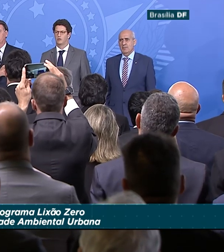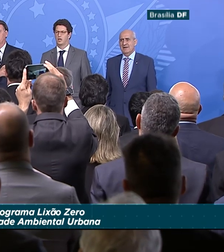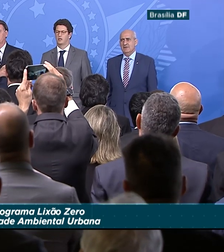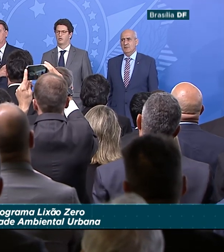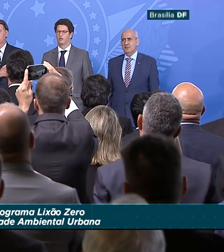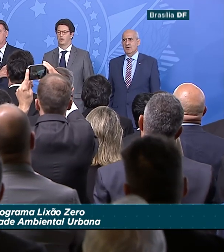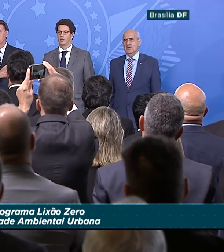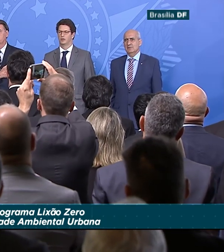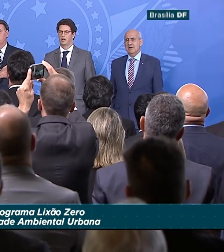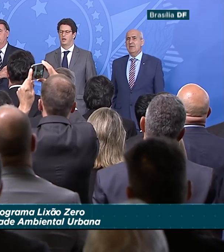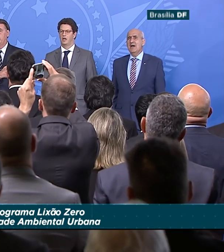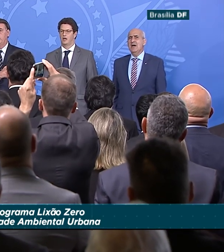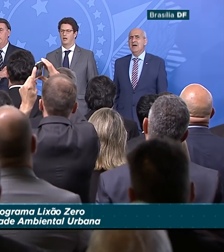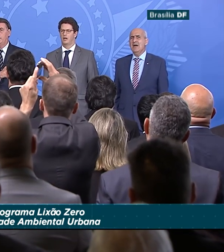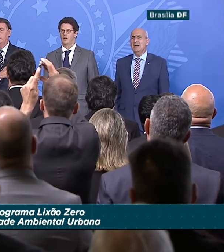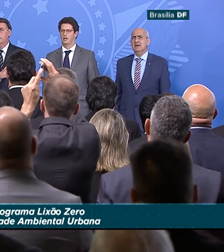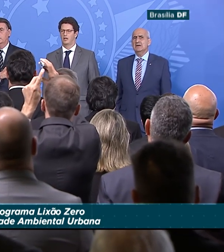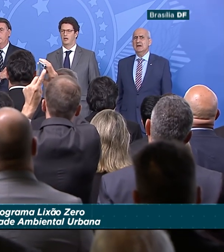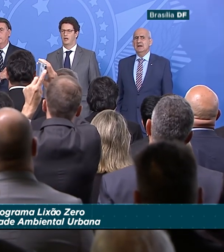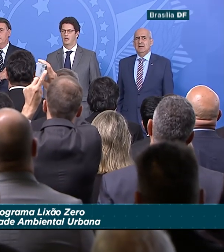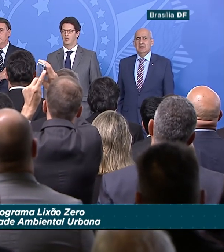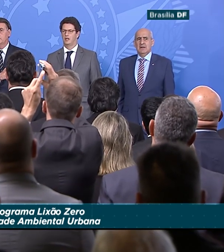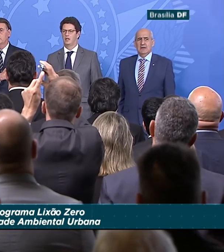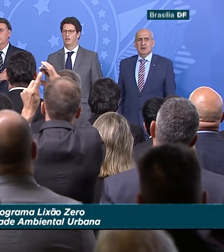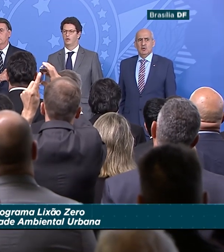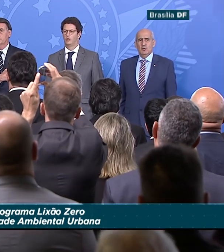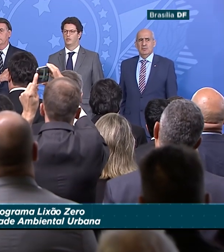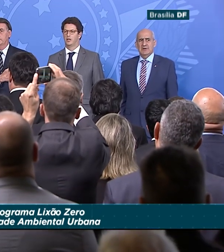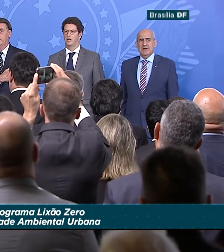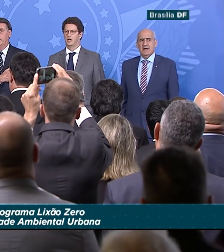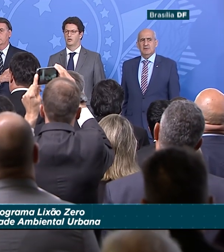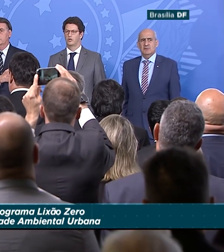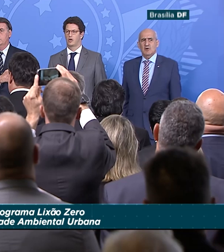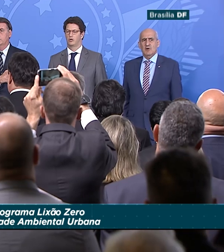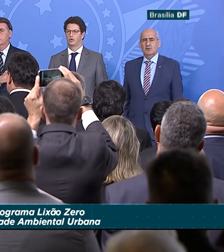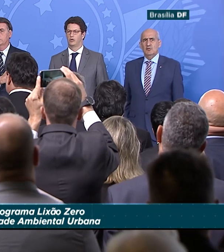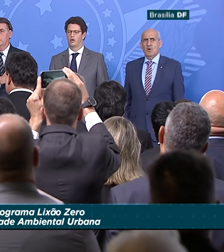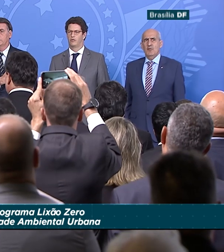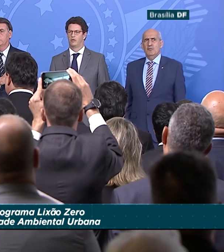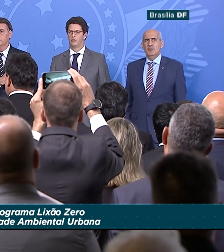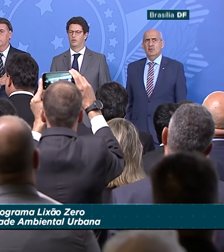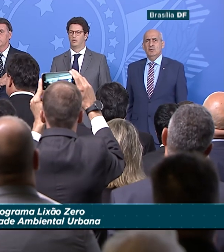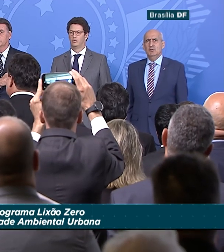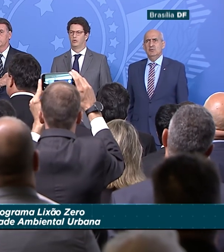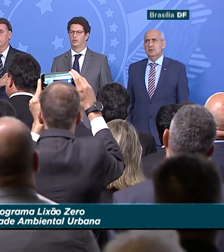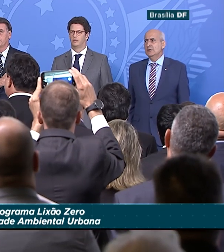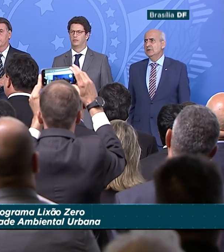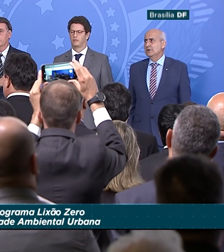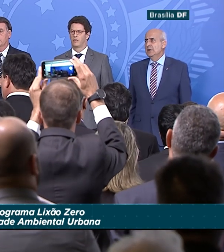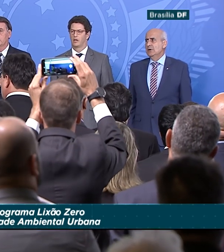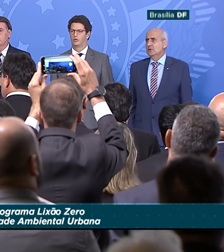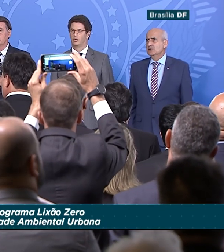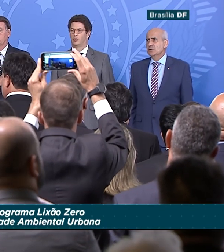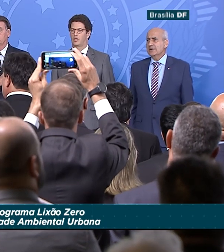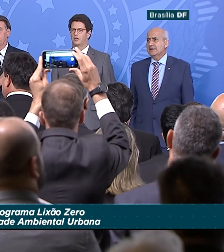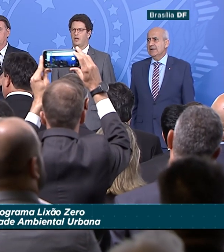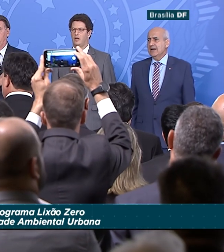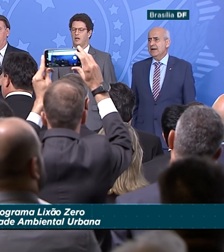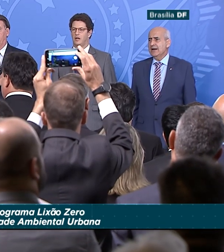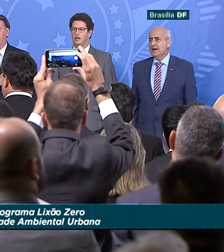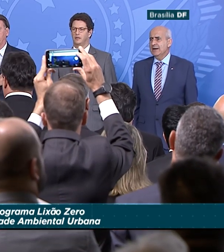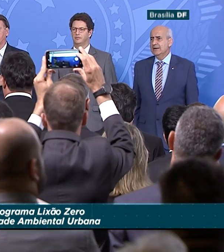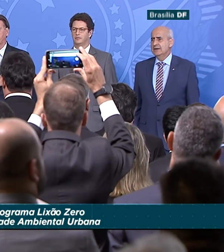fulguras, obras e florão da América, iluminado ao sol do novo mundo. Do que